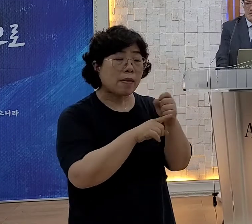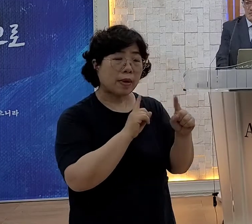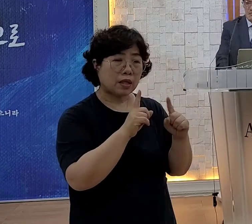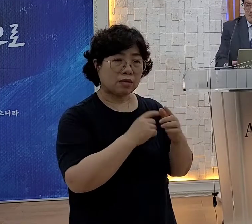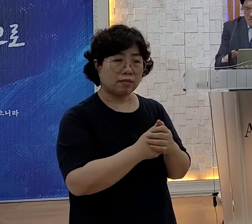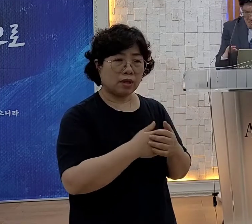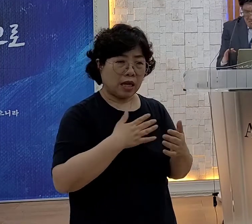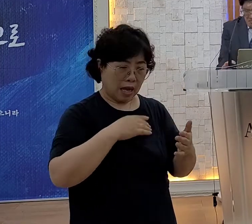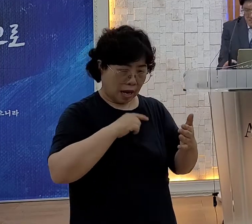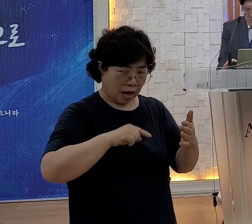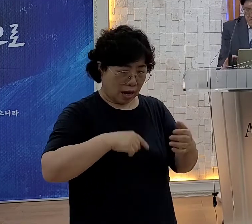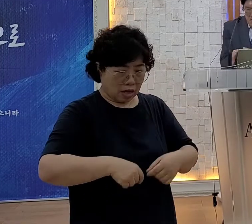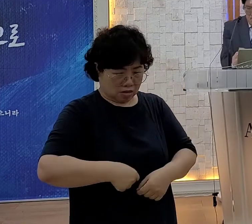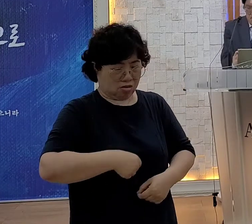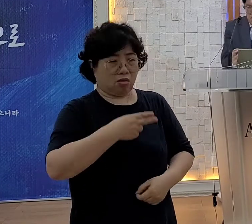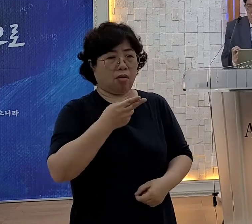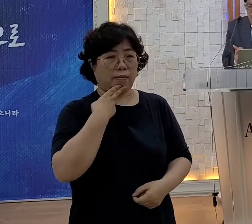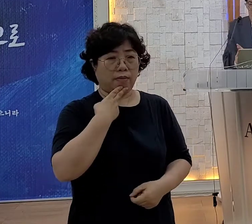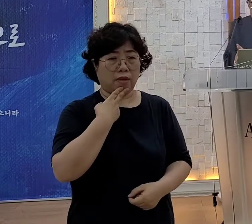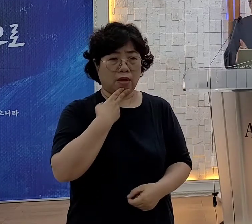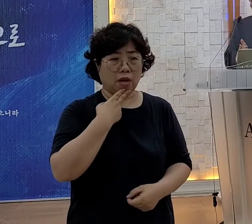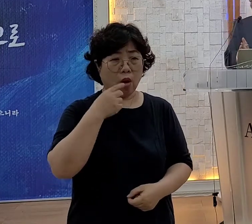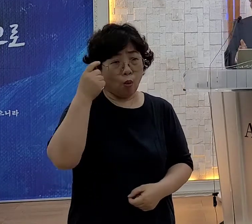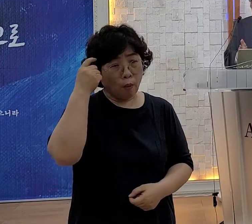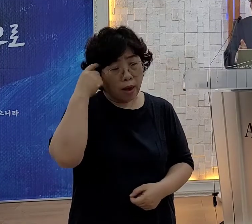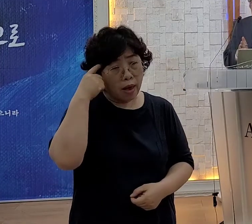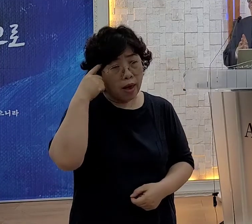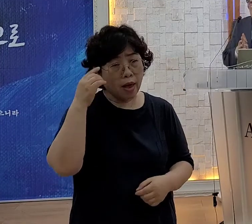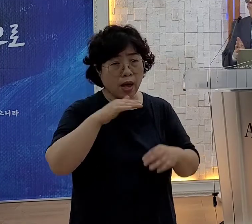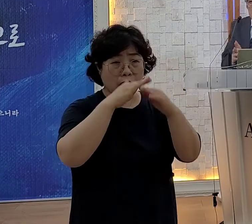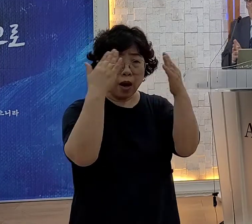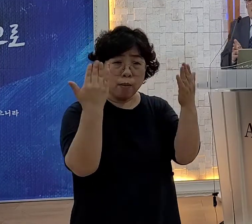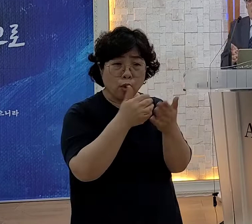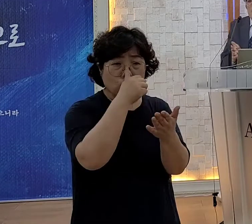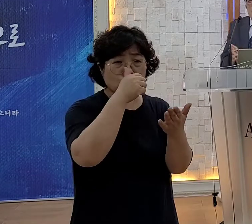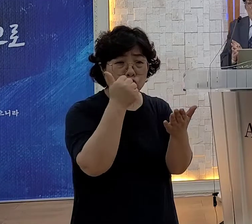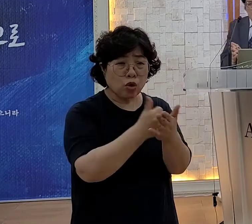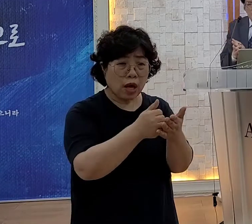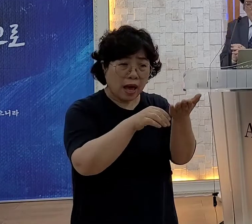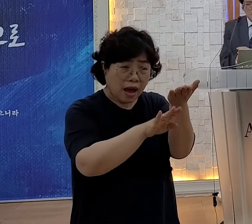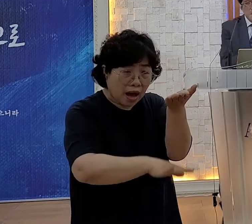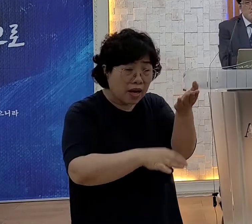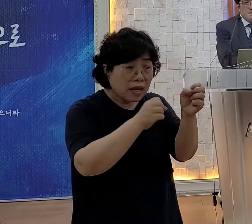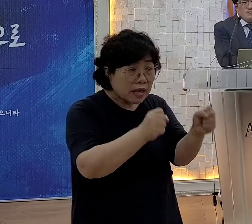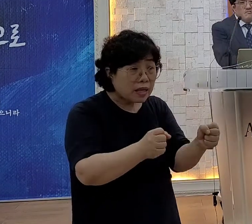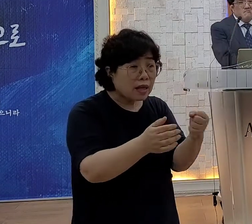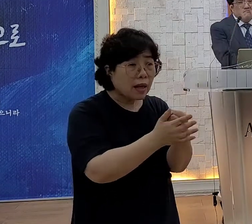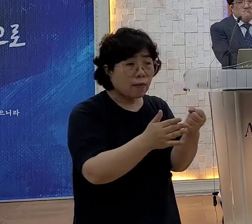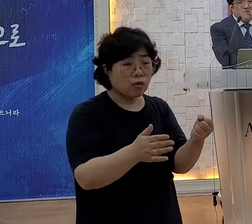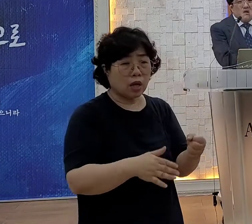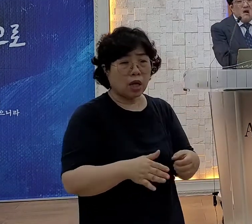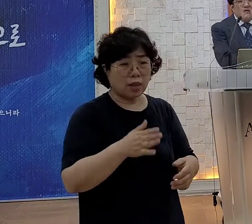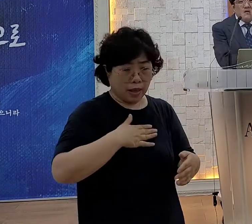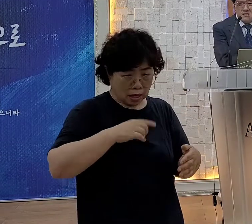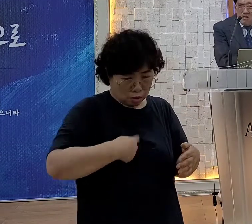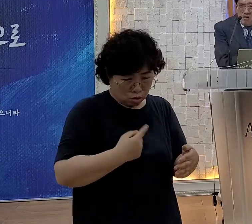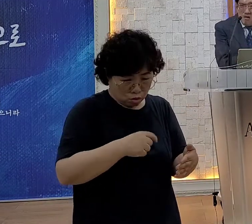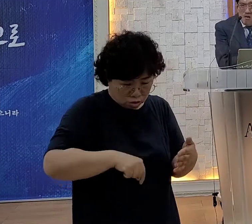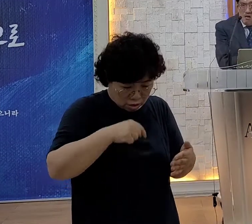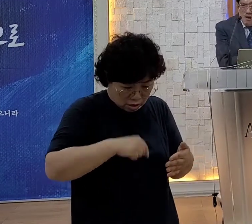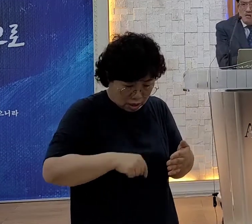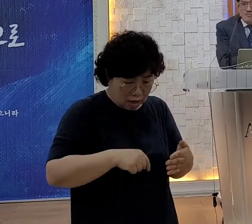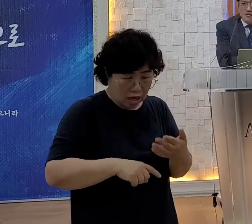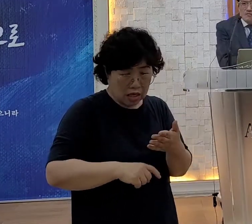선 없습니다. 우리는 왜 모두 죄 안에 있기 지난주에 말씀드렸죠. 죄 아래에